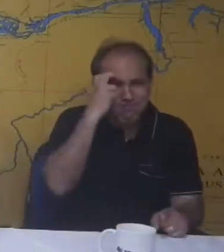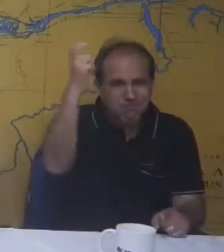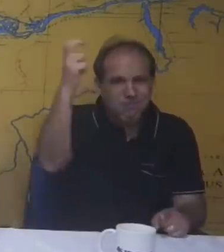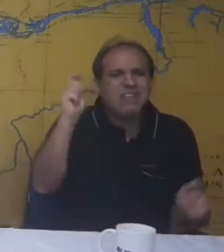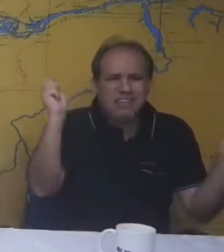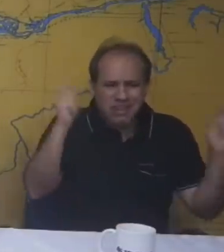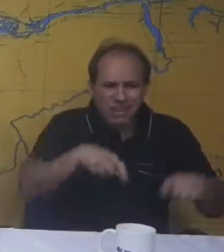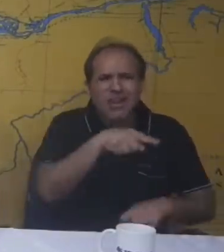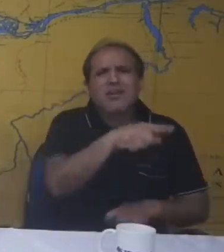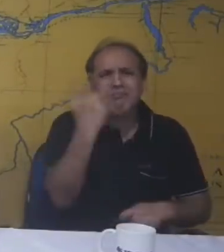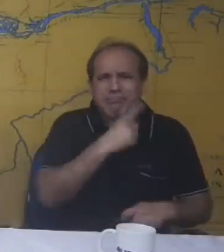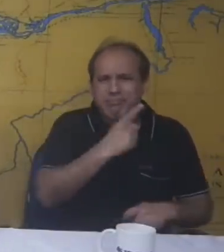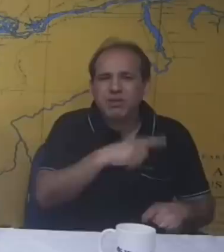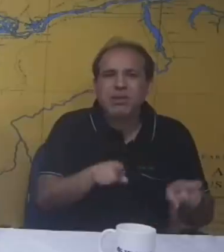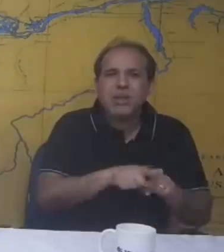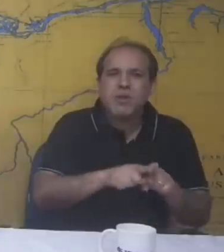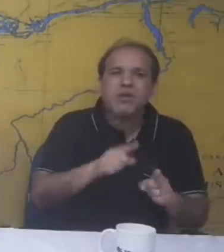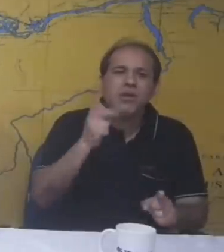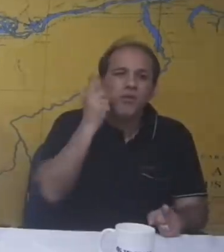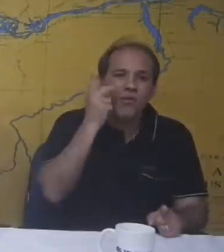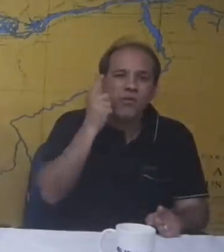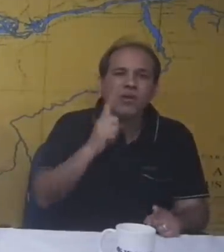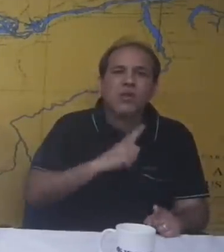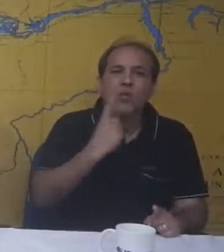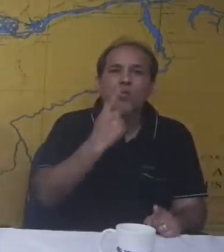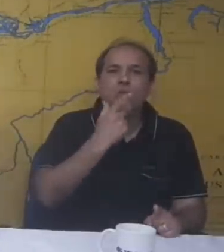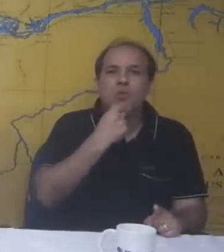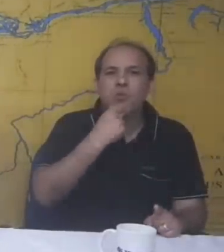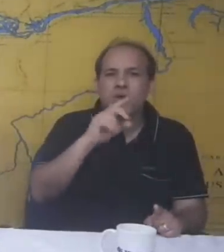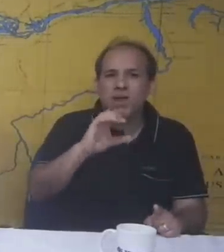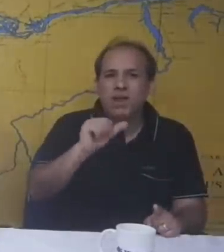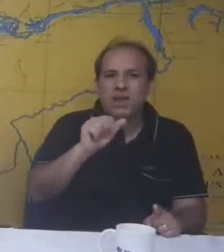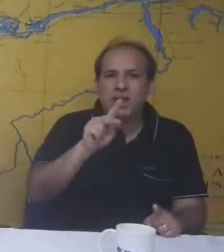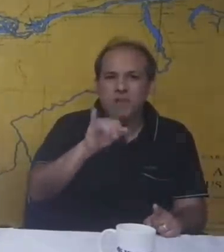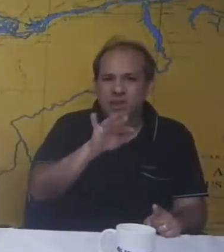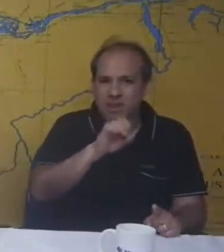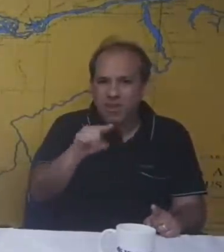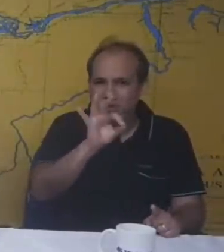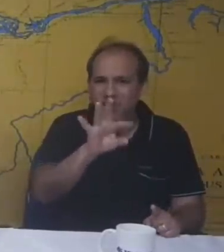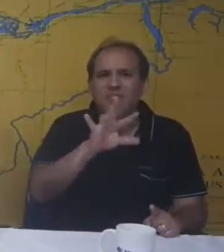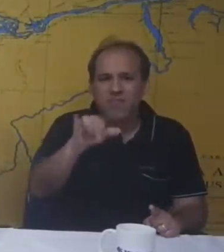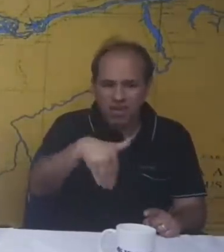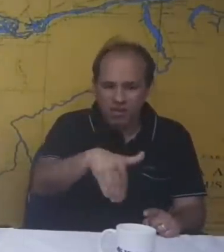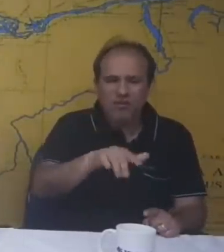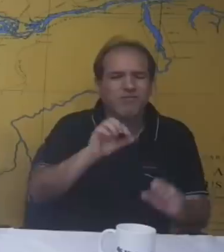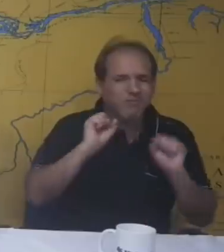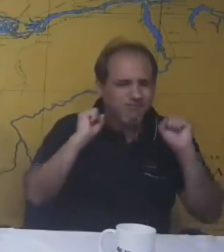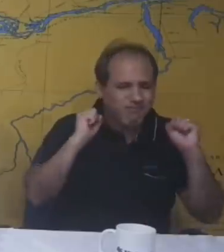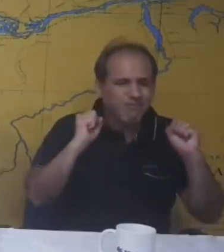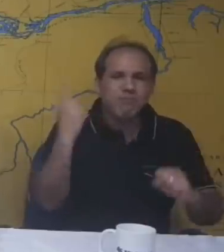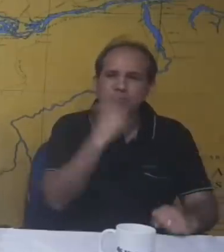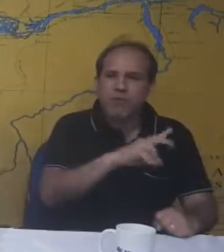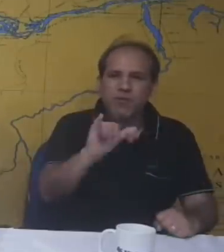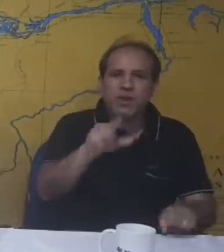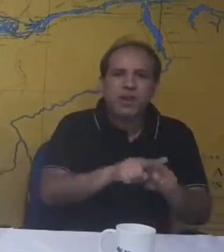Tem tudo para dar certo. Em Fortaleza, tem um capitão lá, tá? Se Deus quiser vai dar certo, já está na frente.